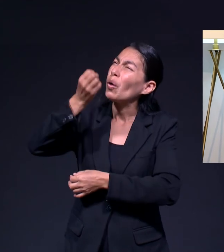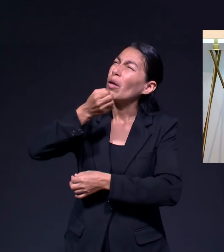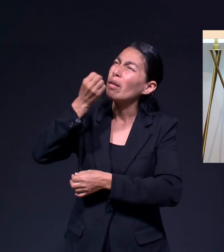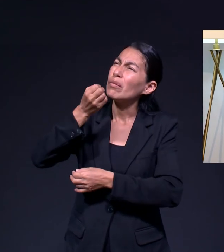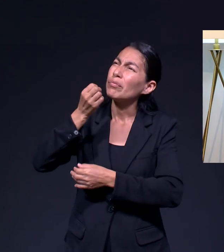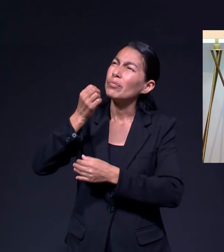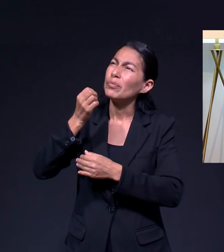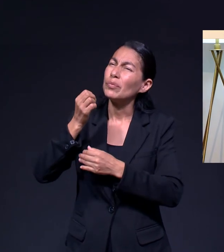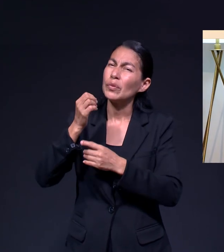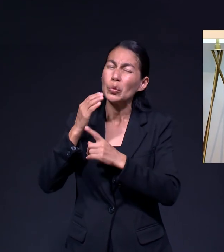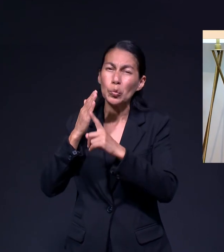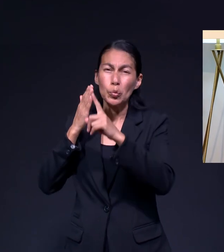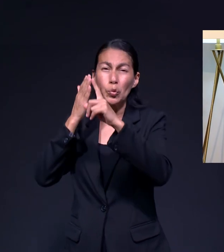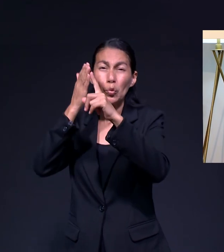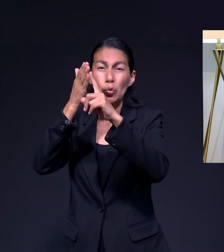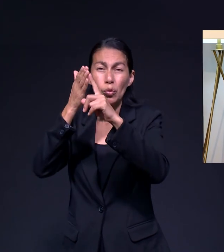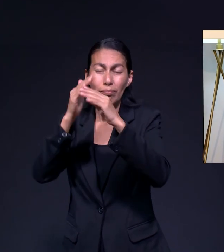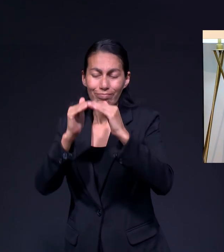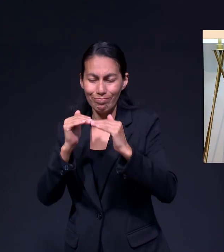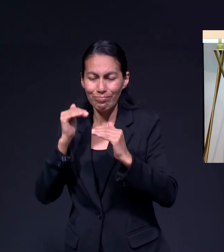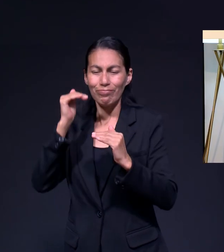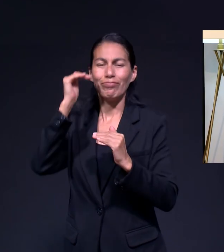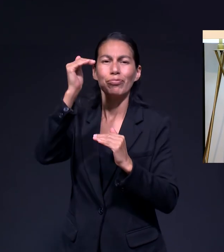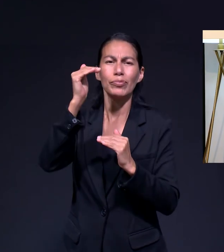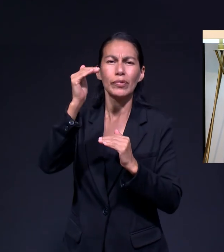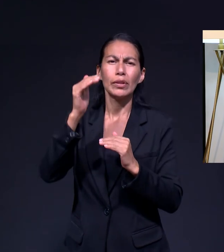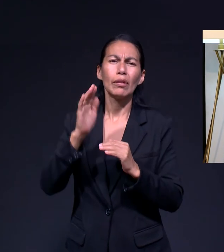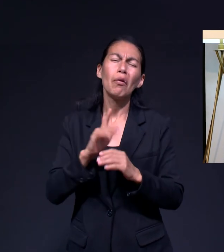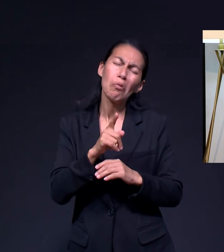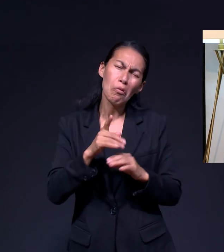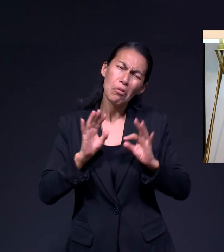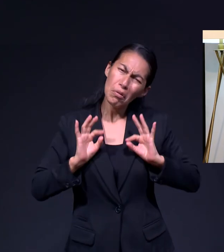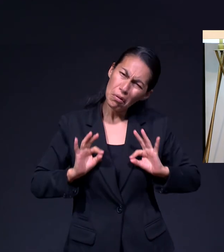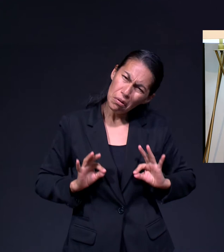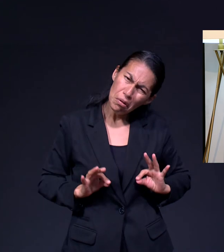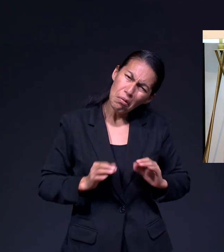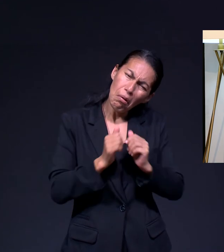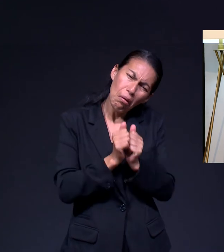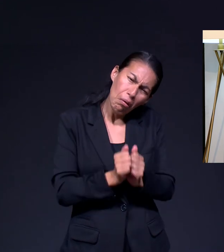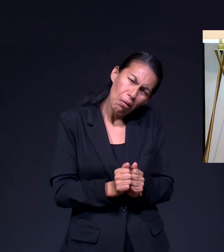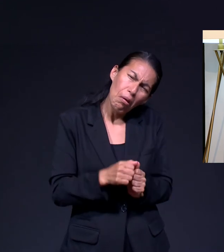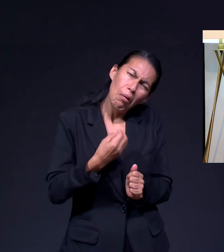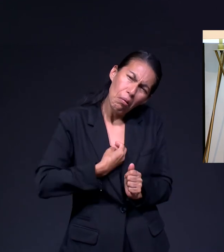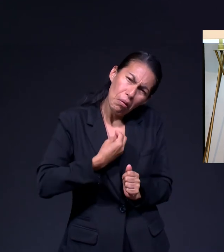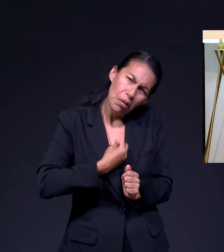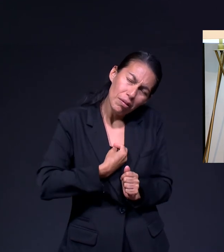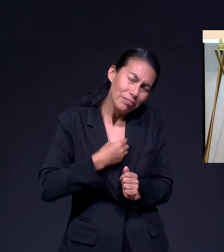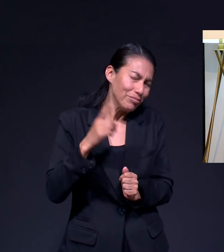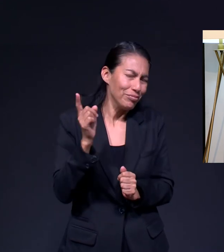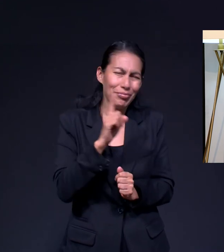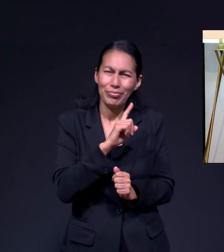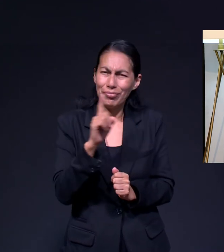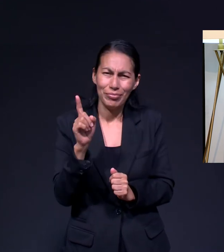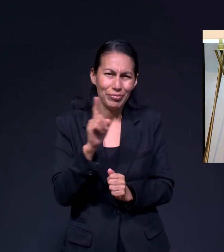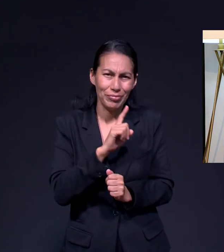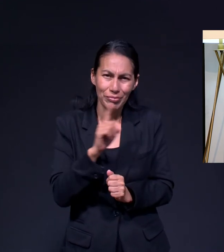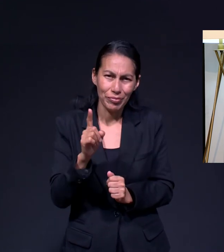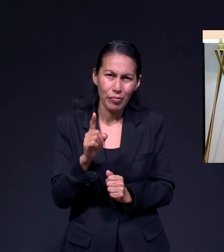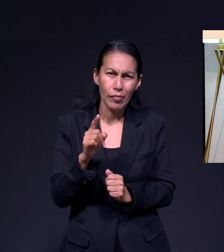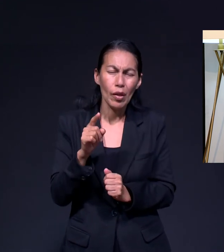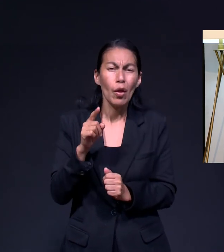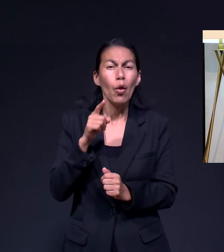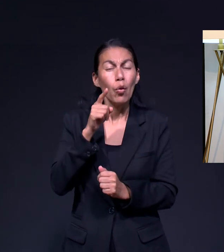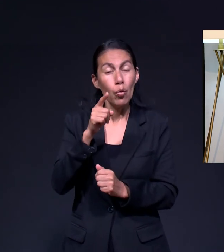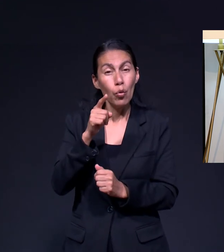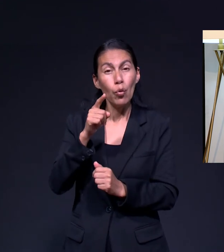crecen no puedes quedarte en las expectativas cómodas que tienes hasta ahora